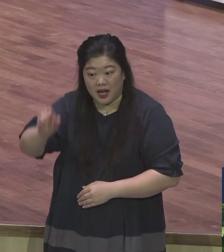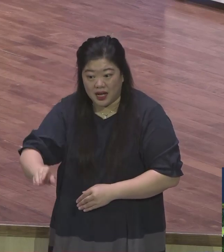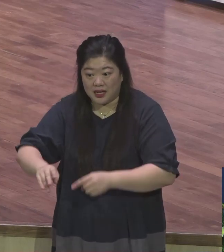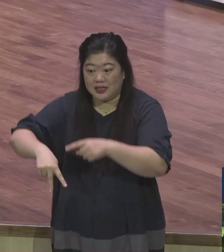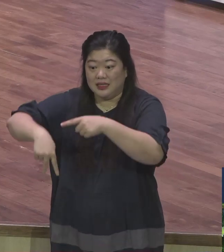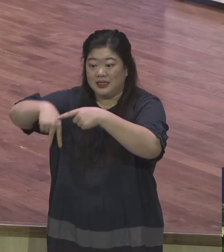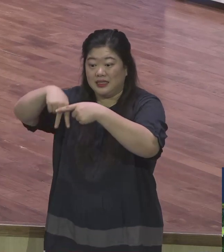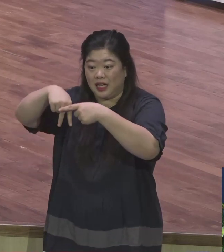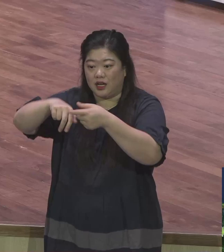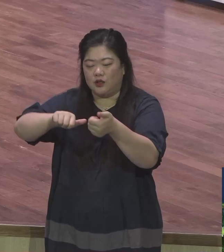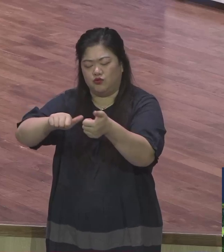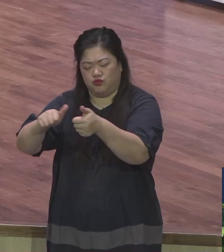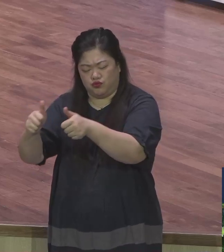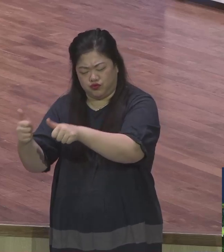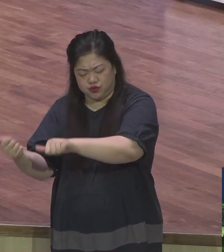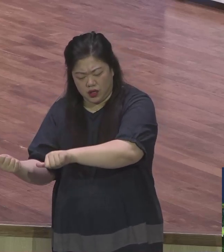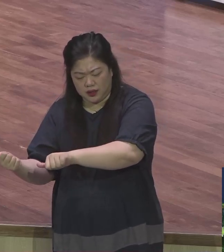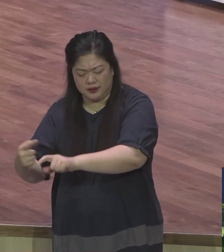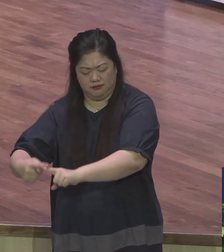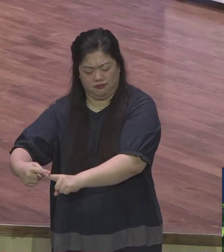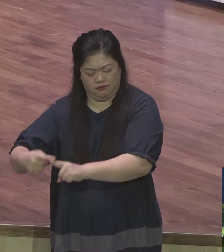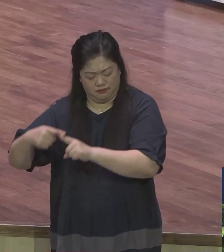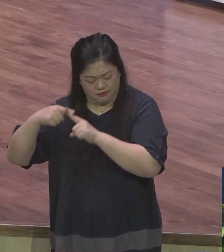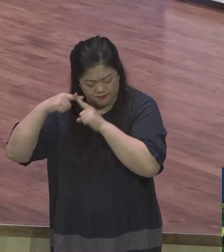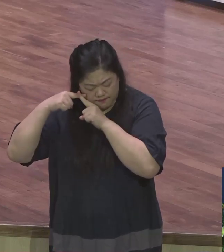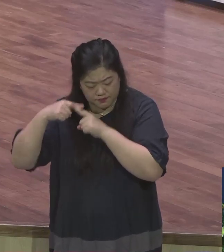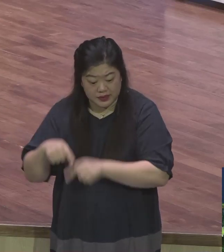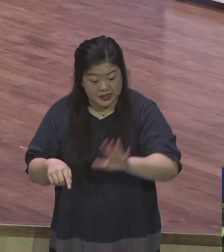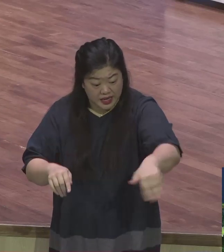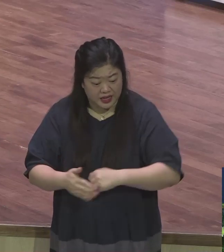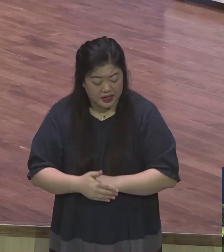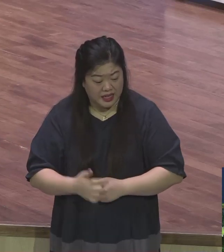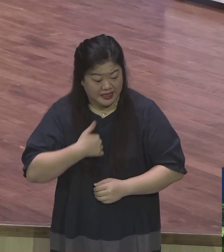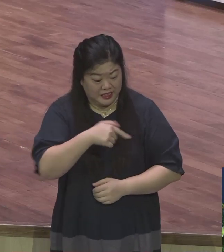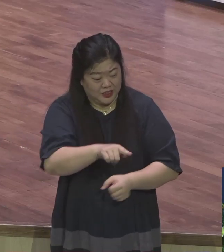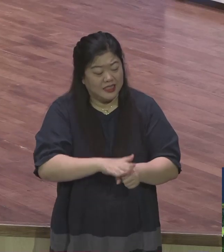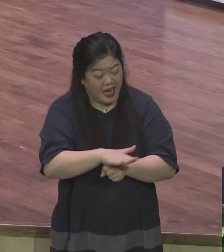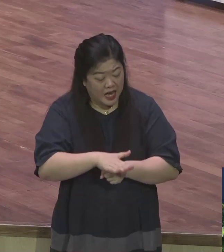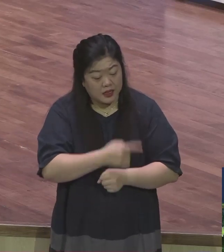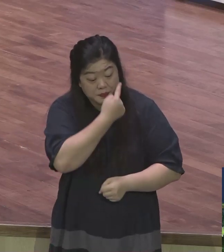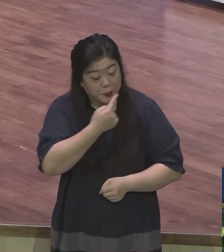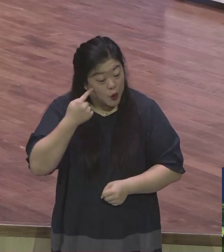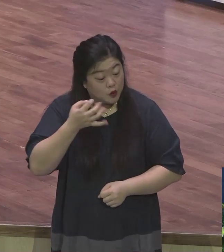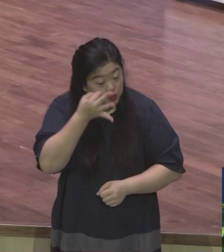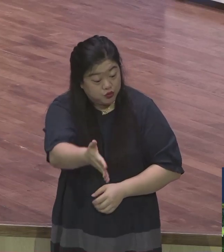십자가의 예수를 죽이심으로 내가 너를 얼마나 사랑한다는 것을 보여주겠다.